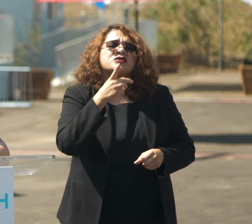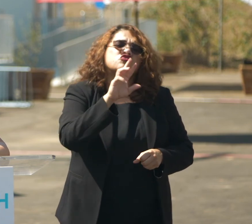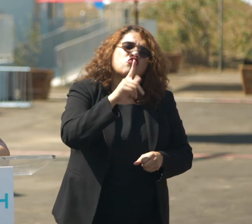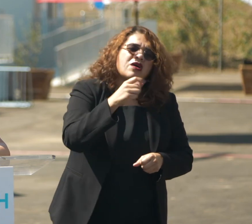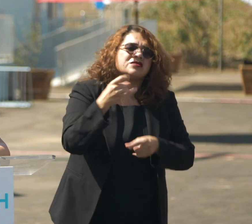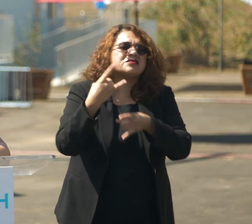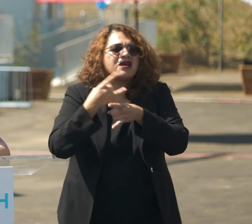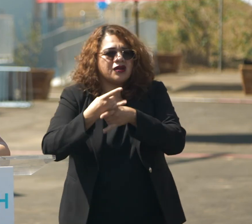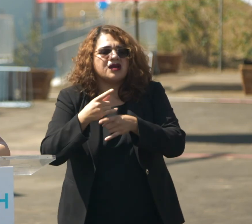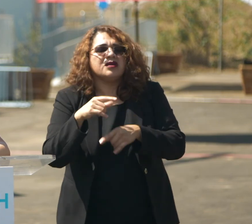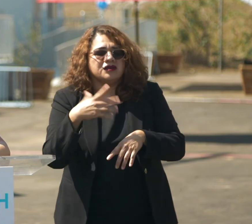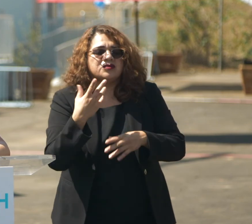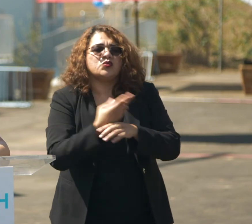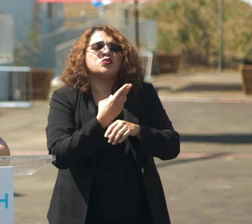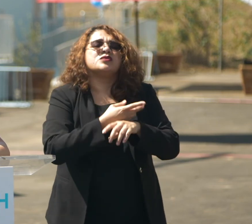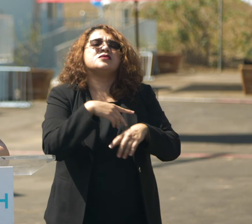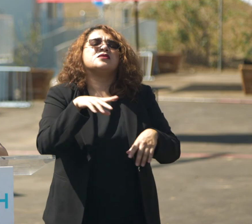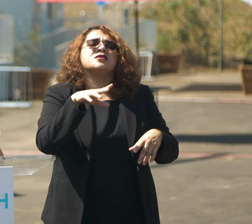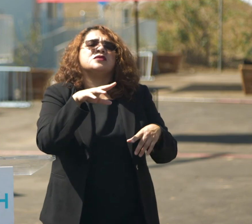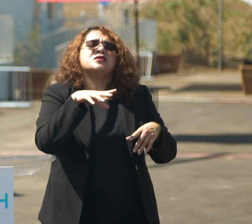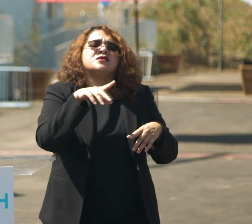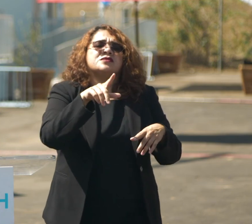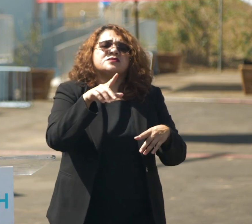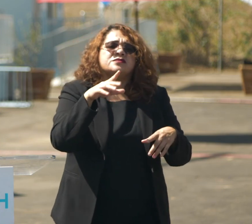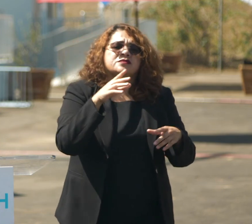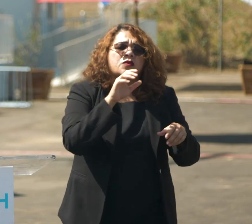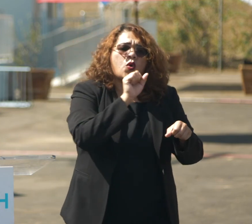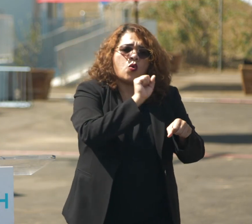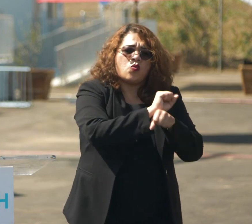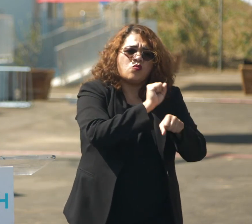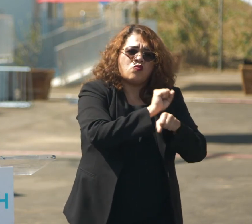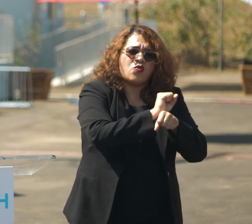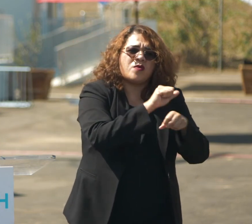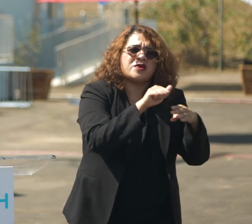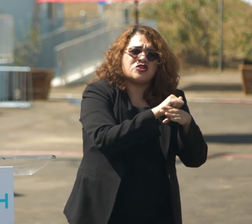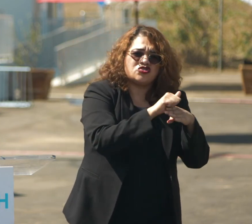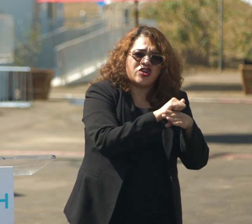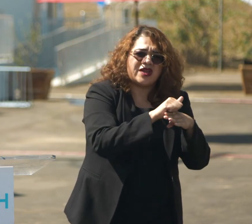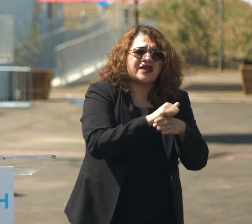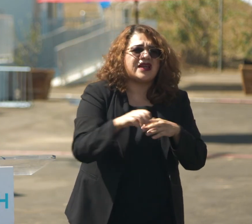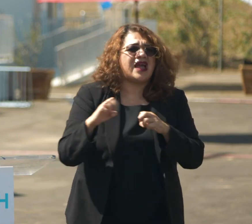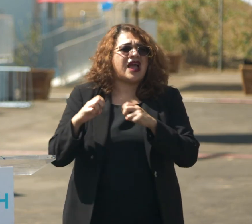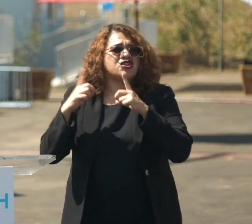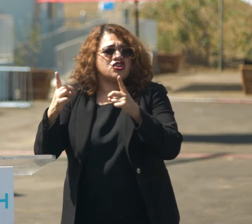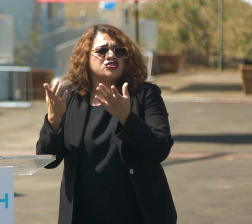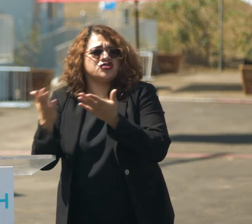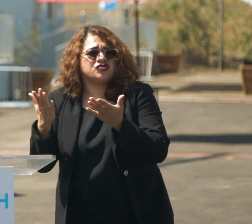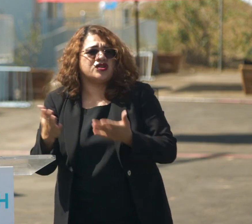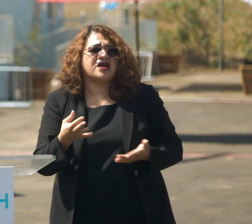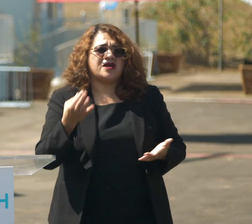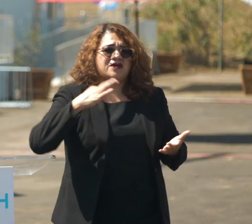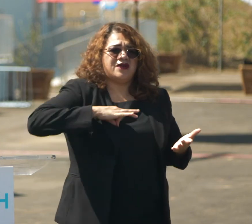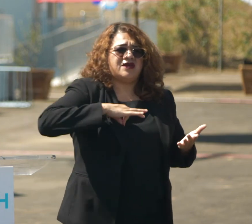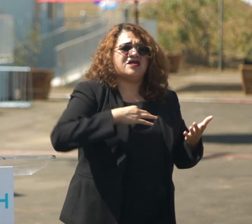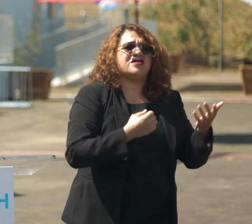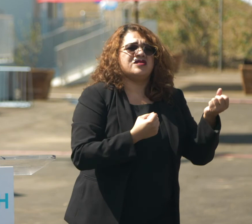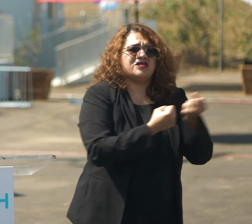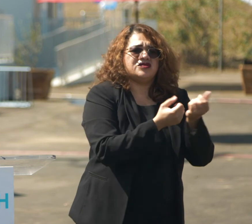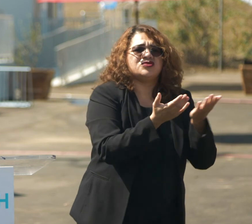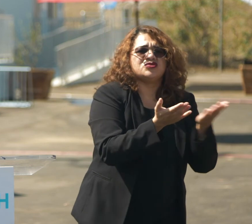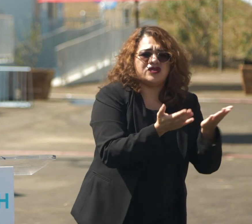capacitación laboral, promoción de beneficios y servicios educativos. La ciudad ha elegido